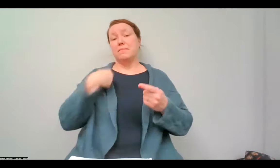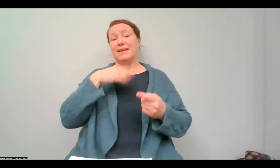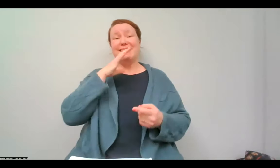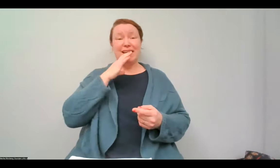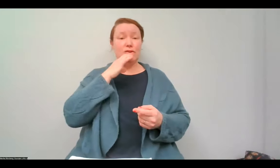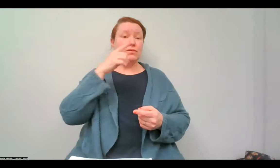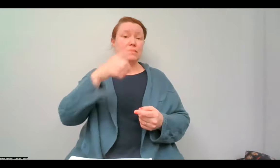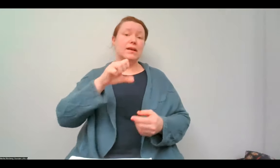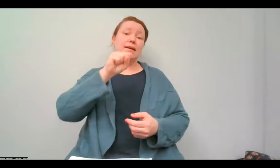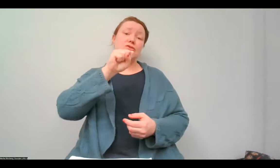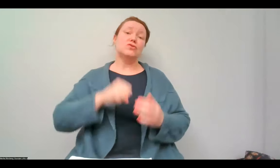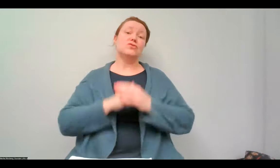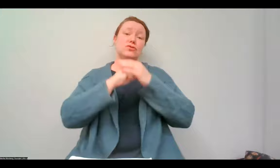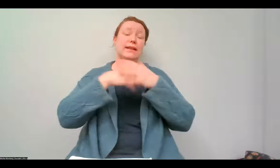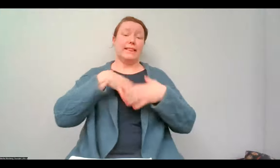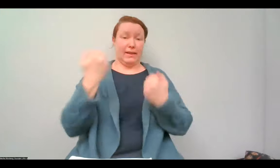Kiitos.